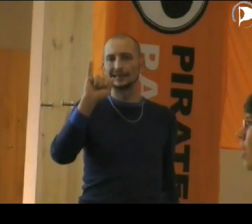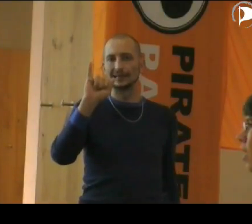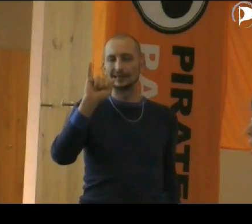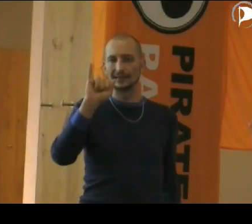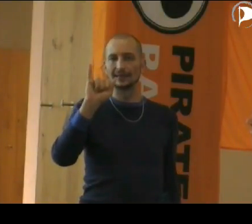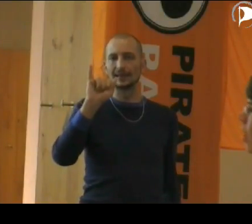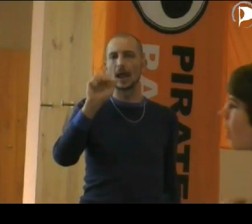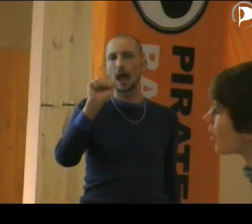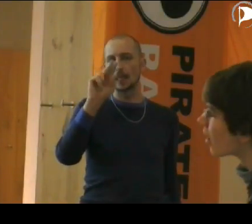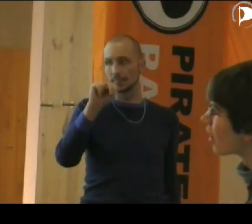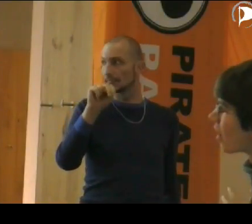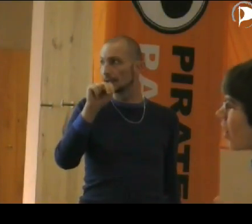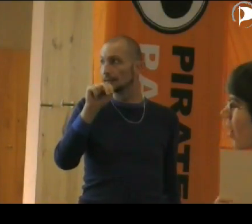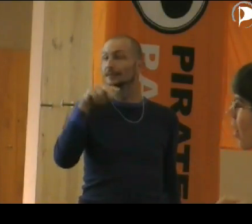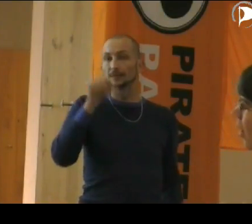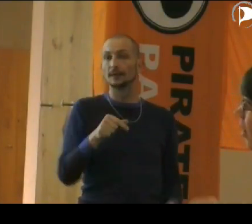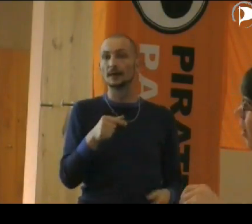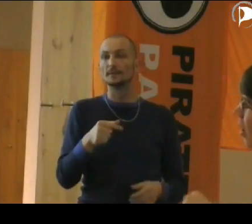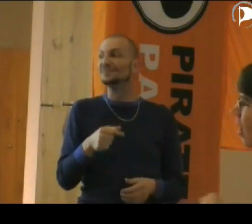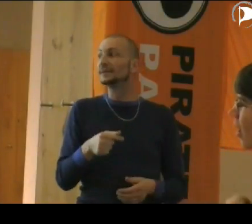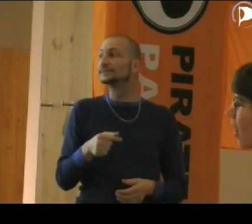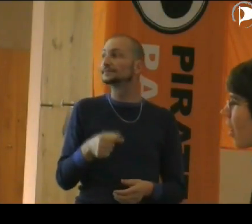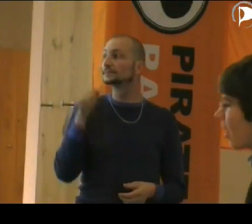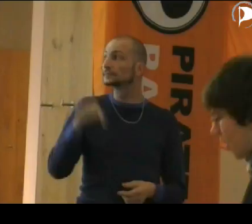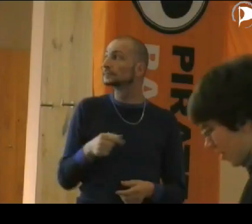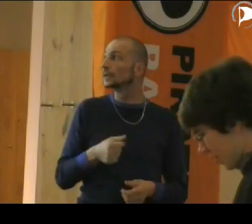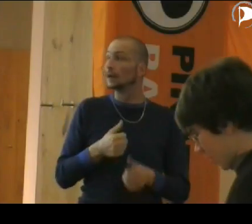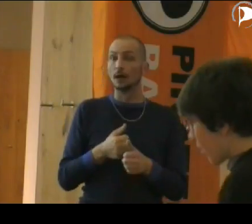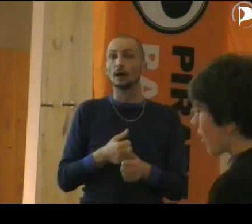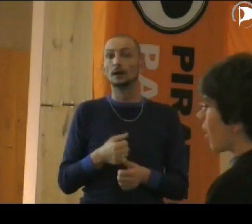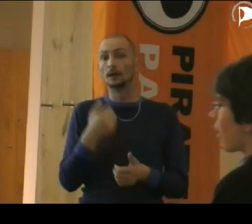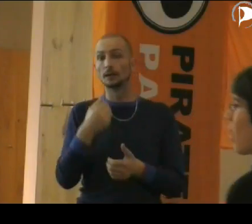die von klimaforschern ansonsten